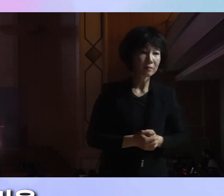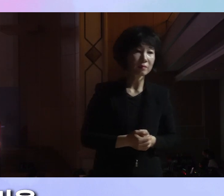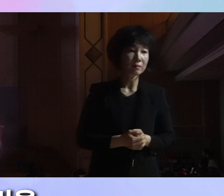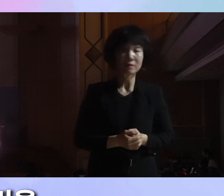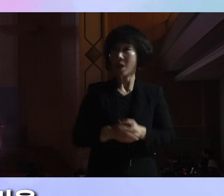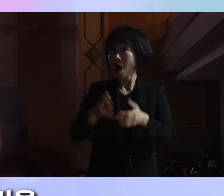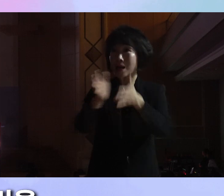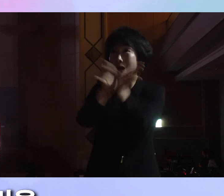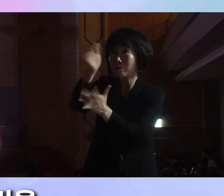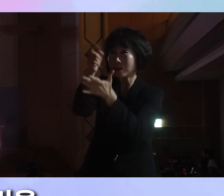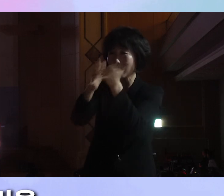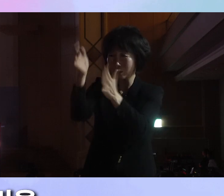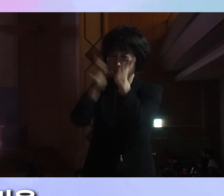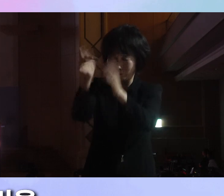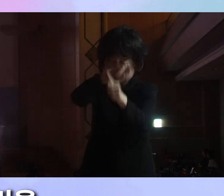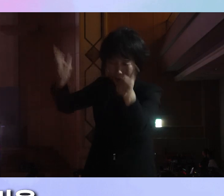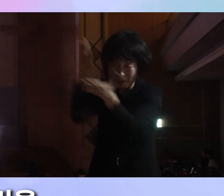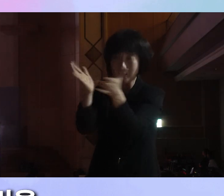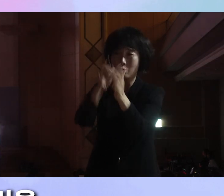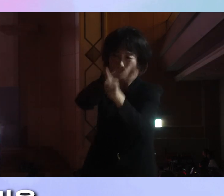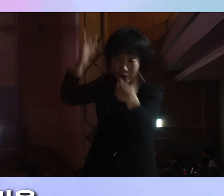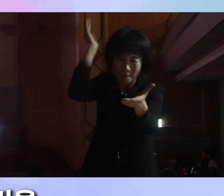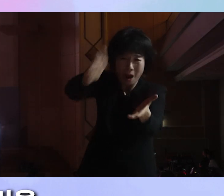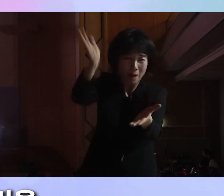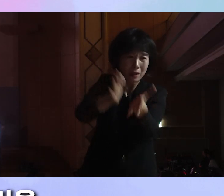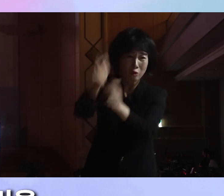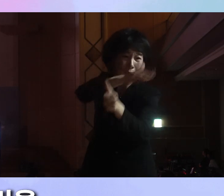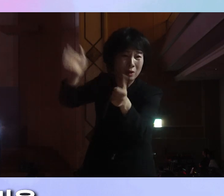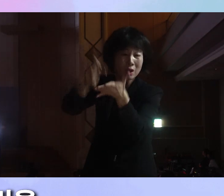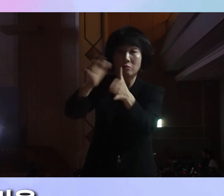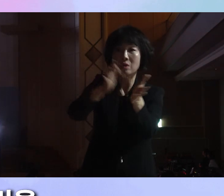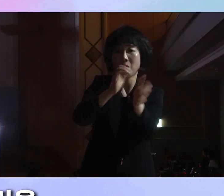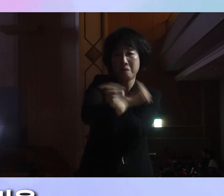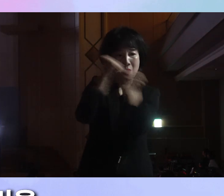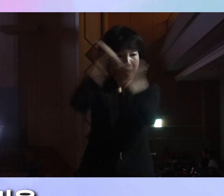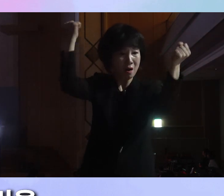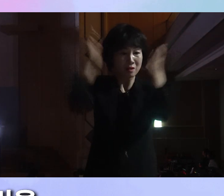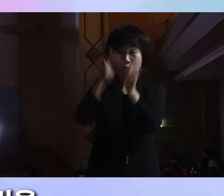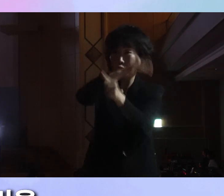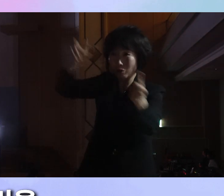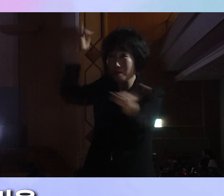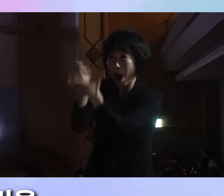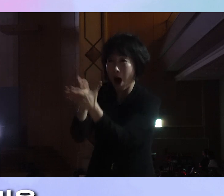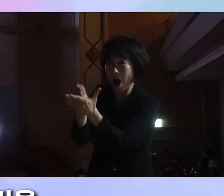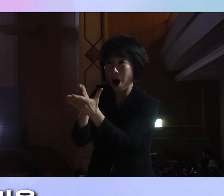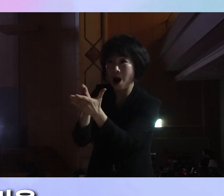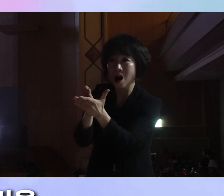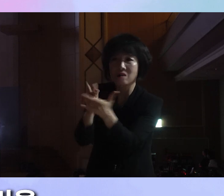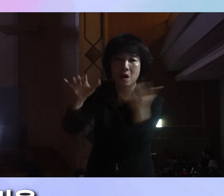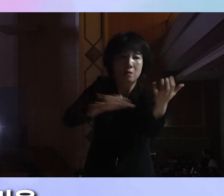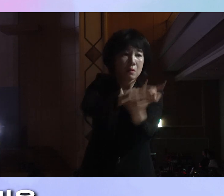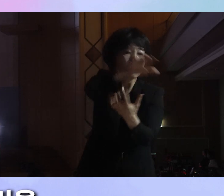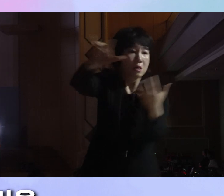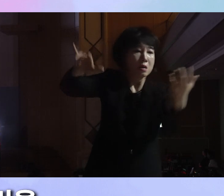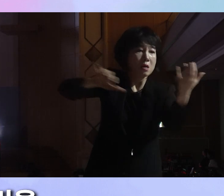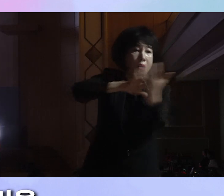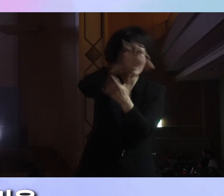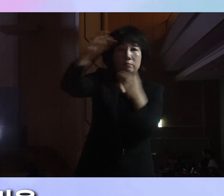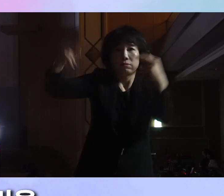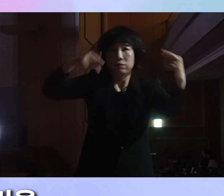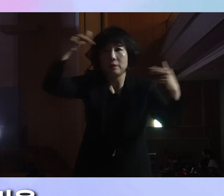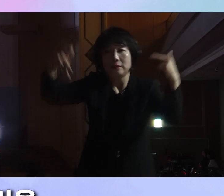그분은 메시아입니다. 이자를 풀어주면 황제의 정신이 아닙니다. 신선 노동자 죽여라.